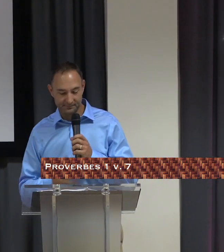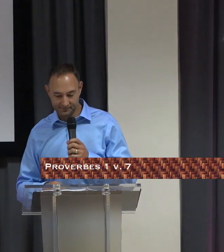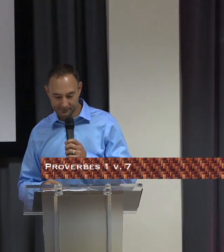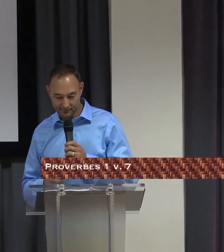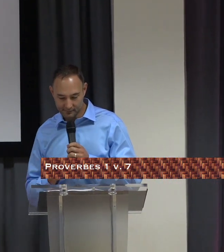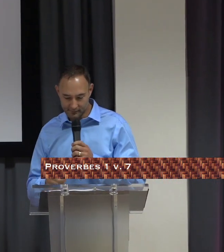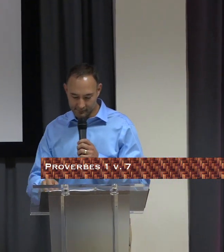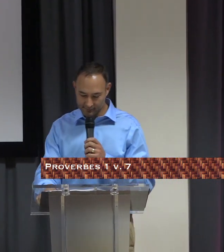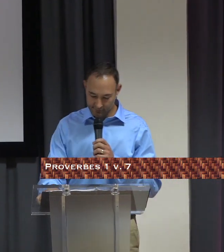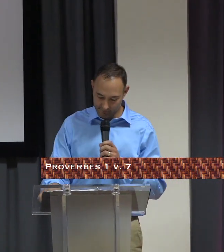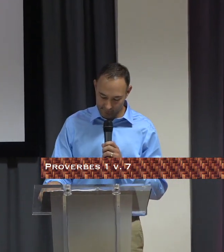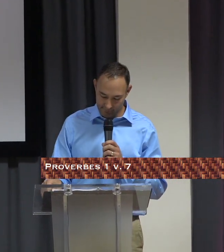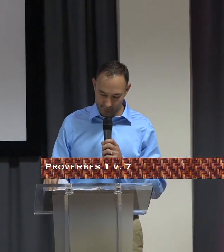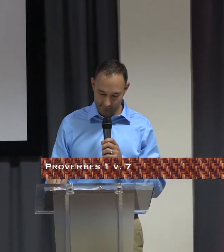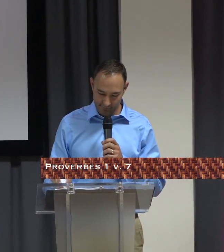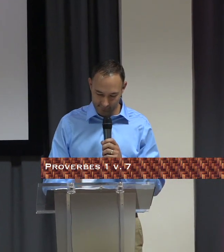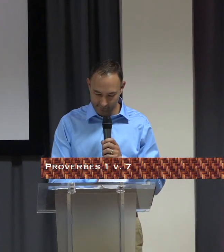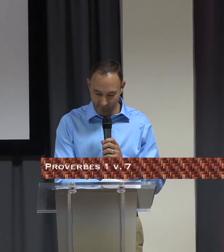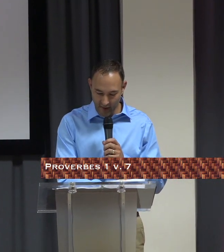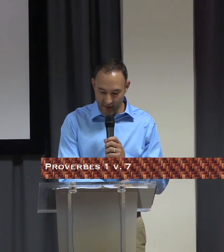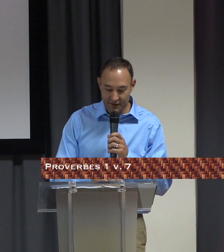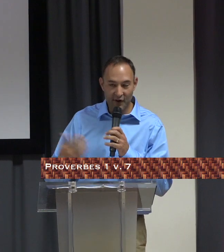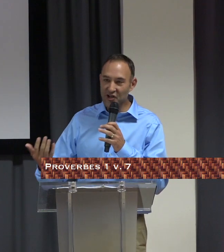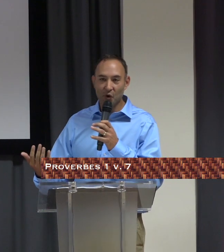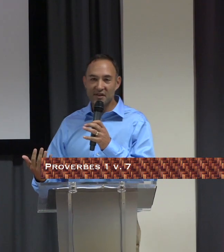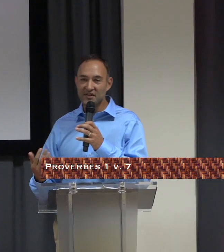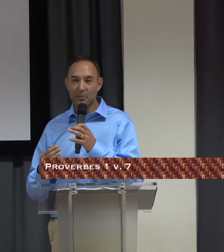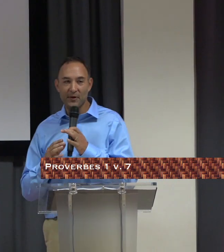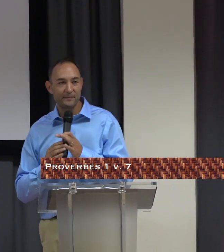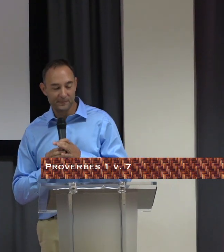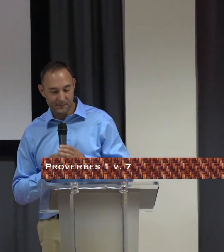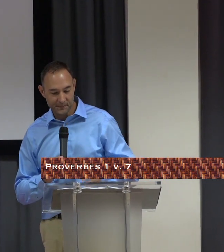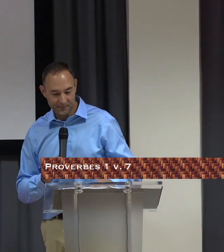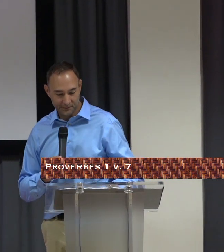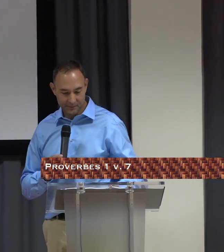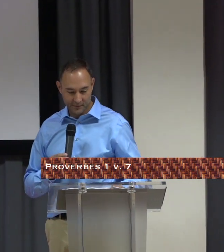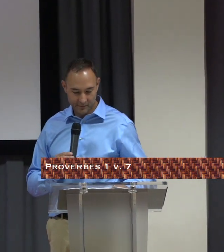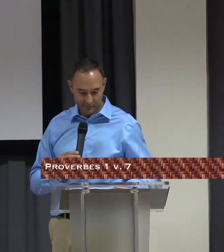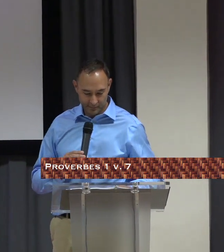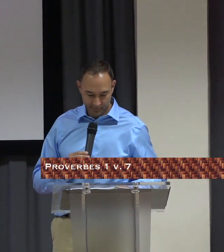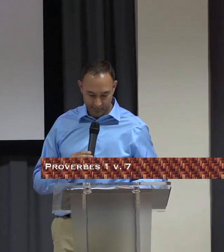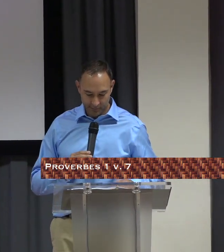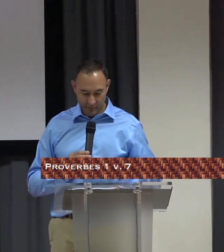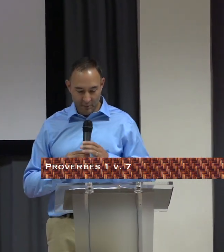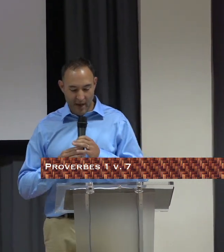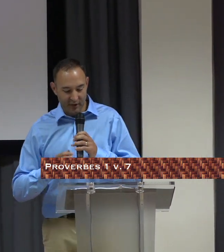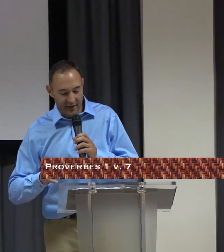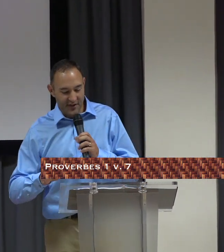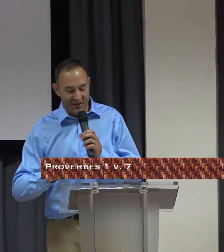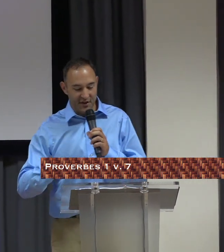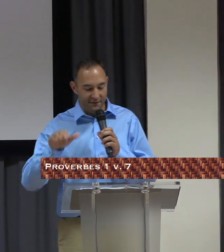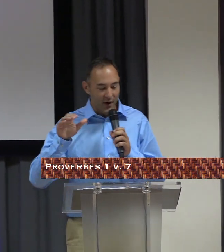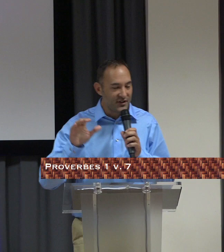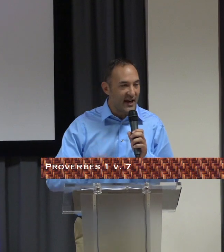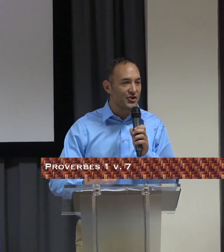wisdom. La crainte de l'Éternel est le commencement de la sagesse. It's very short and simple, C'est très court et simple, but I believe